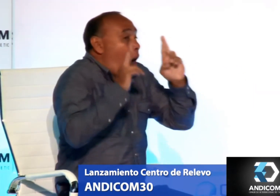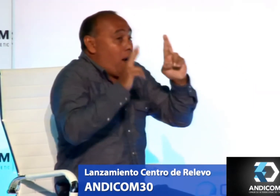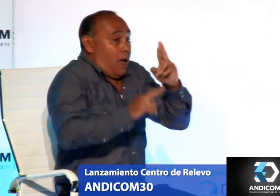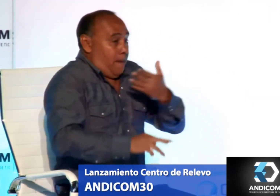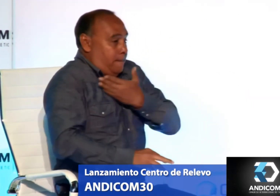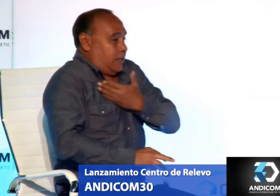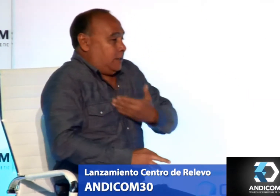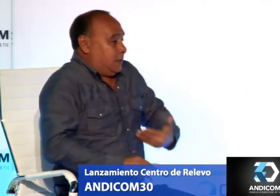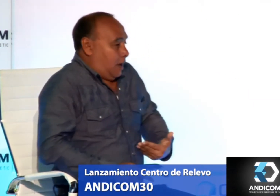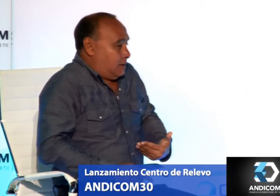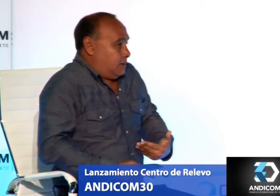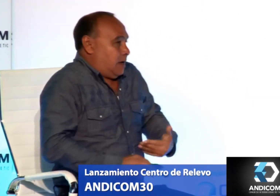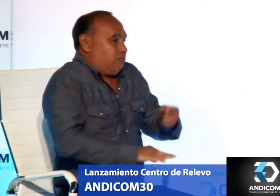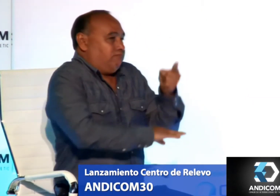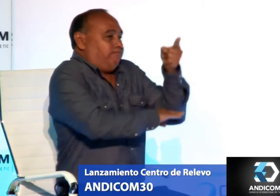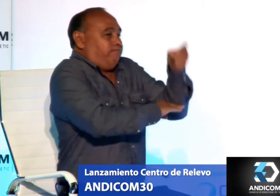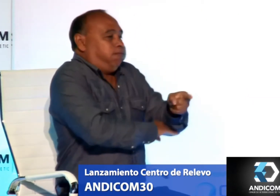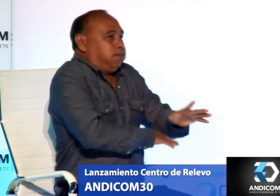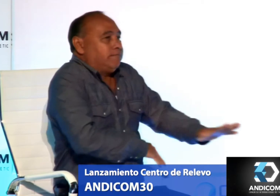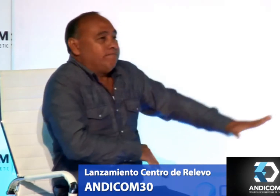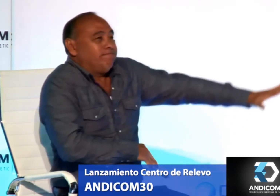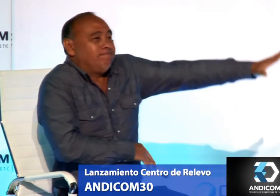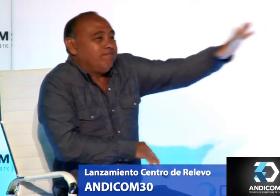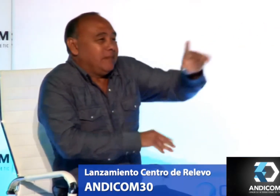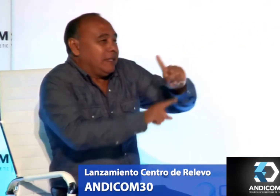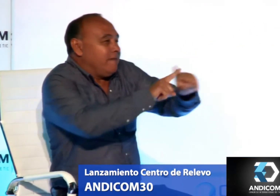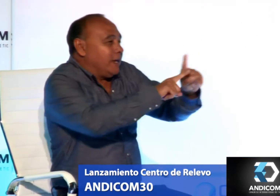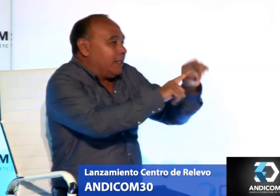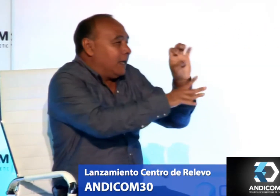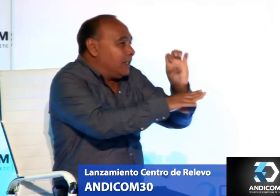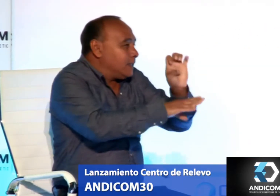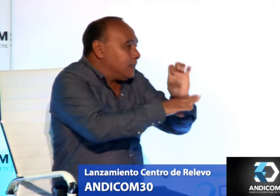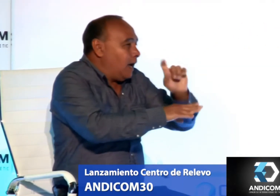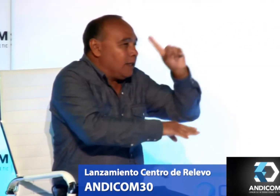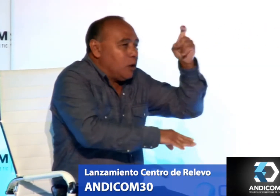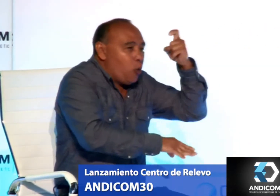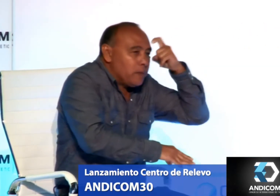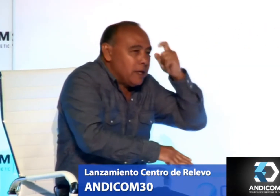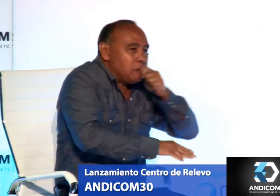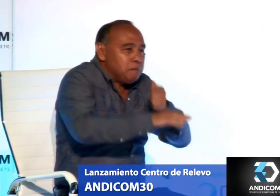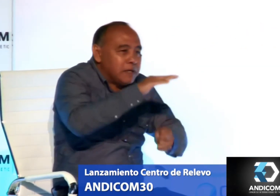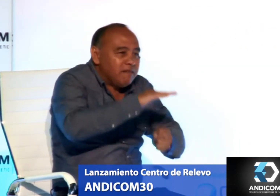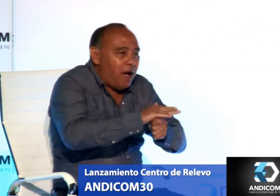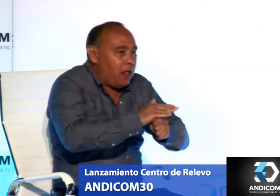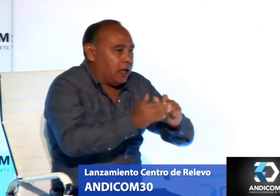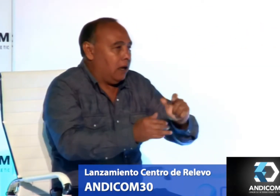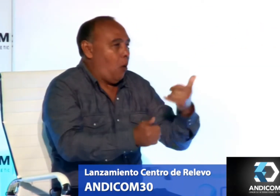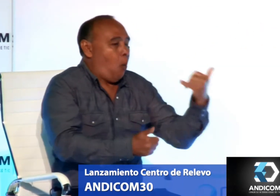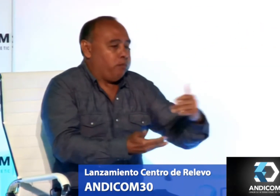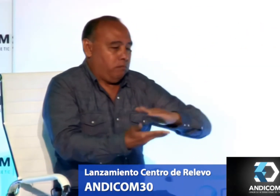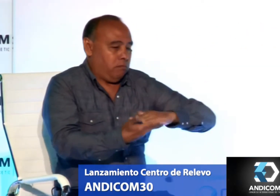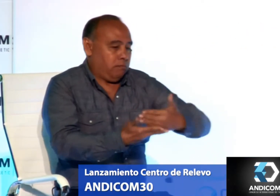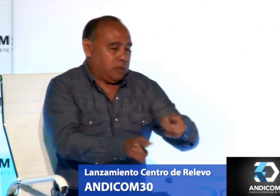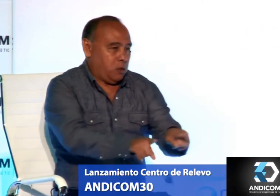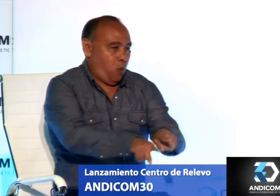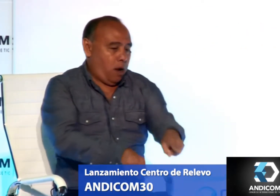sea, miremos la escasez de intérpretes. Entonces, ojalá se pueda obligar a las entidades de formas, ya